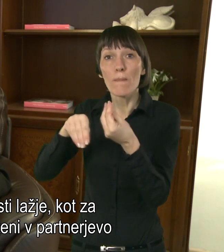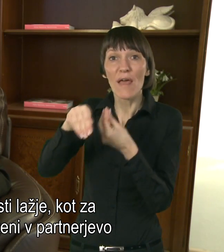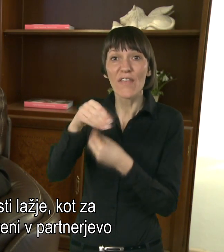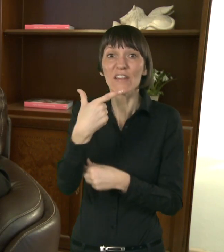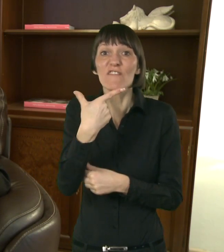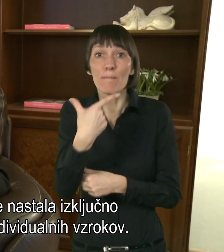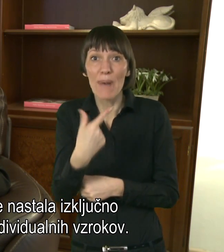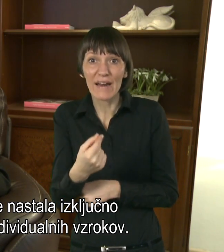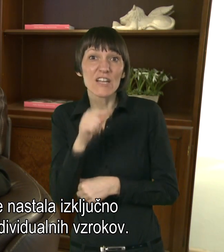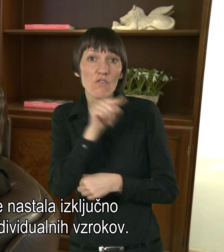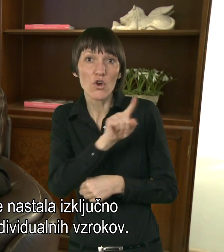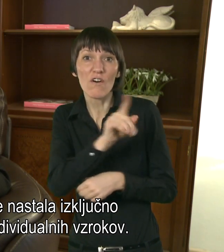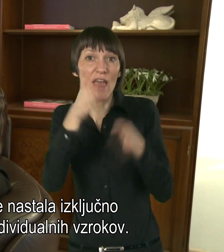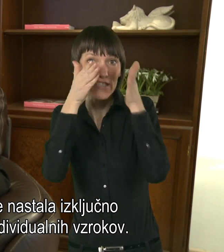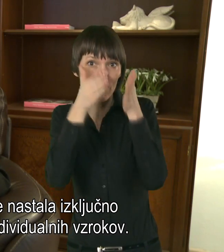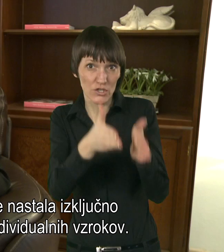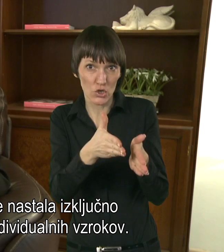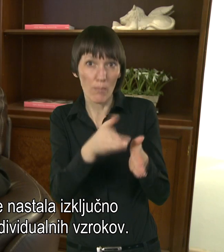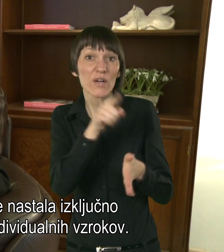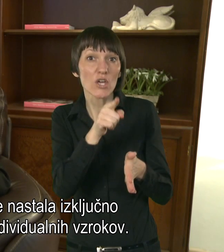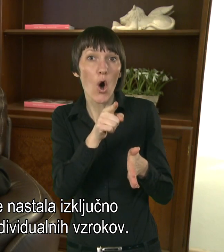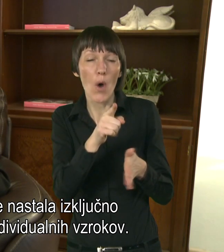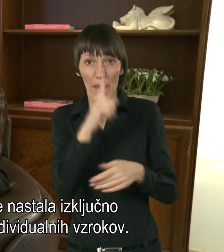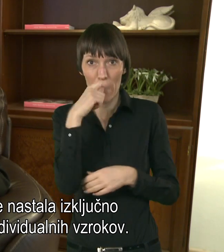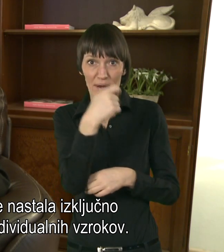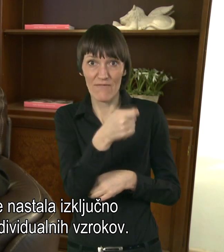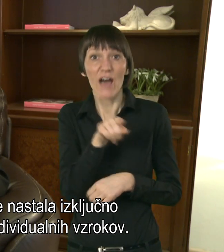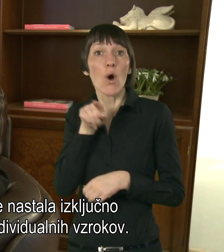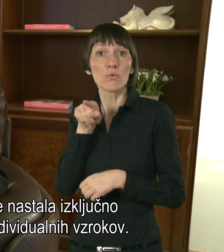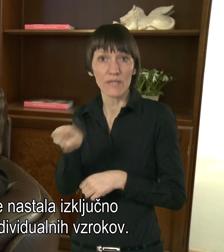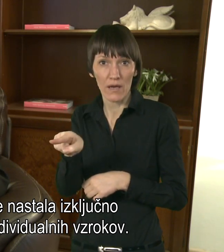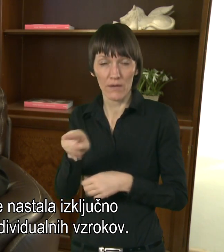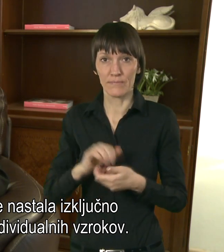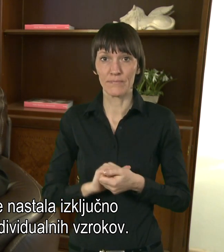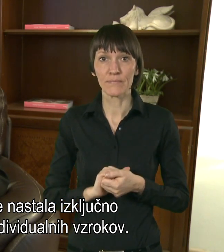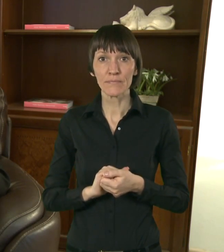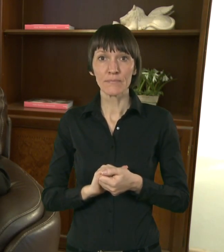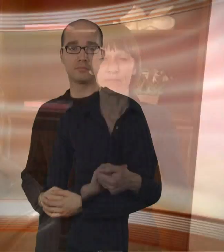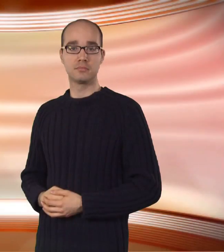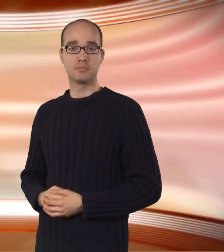v partnerjevo nezvestobo, ki je nastala izključno zaradi njegovih individualnih vzrokov.